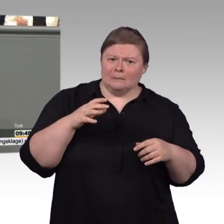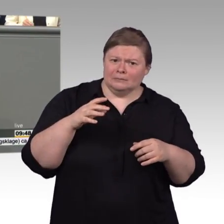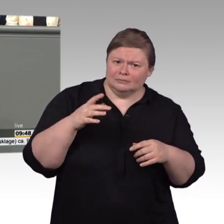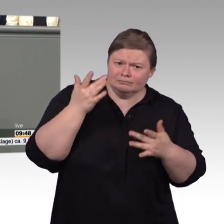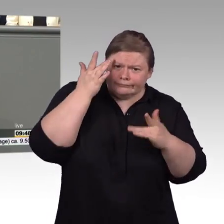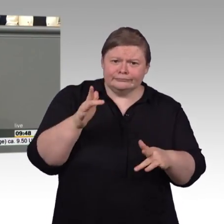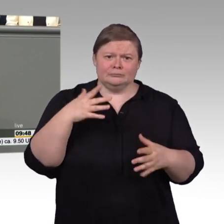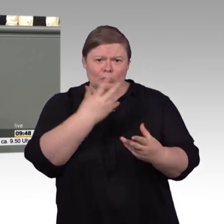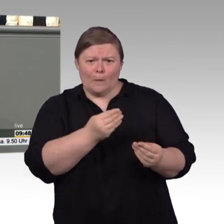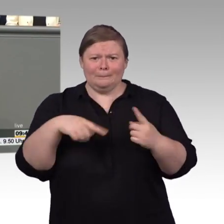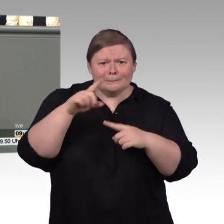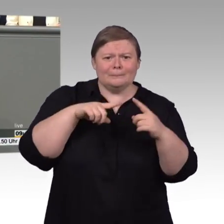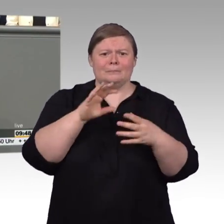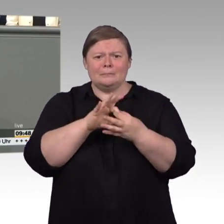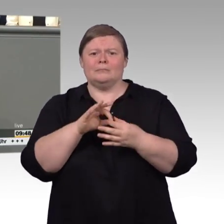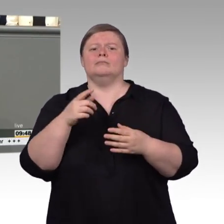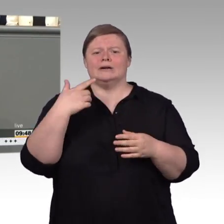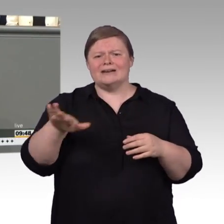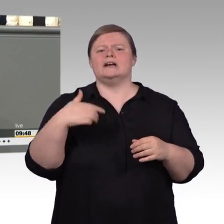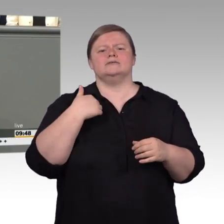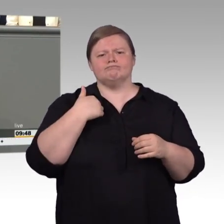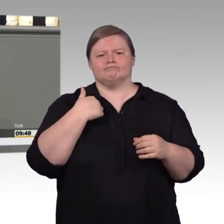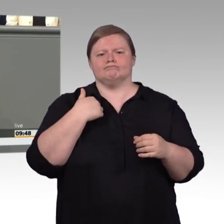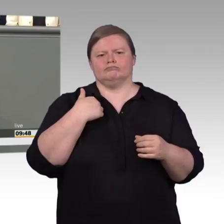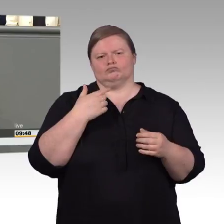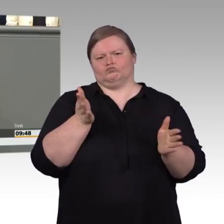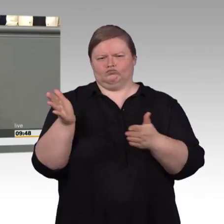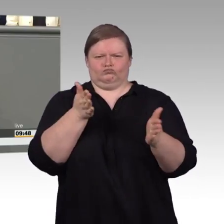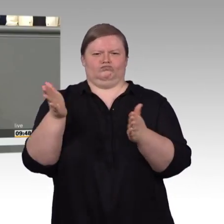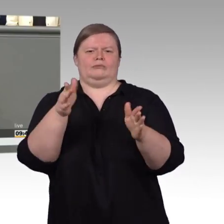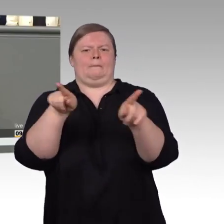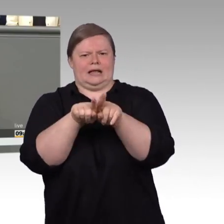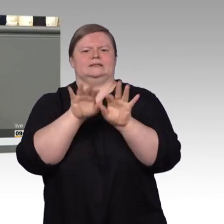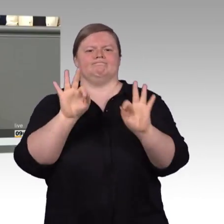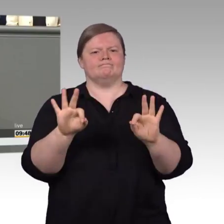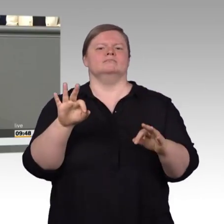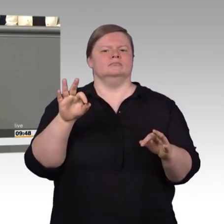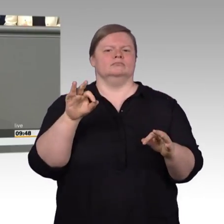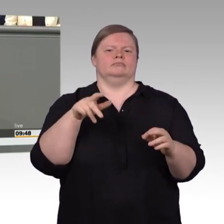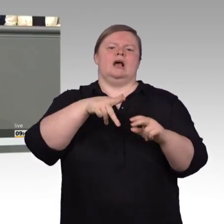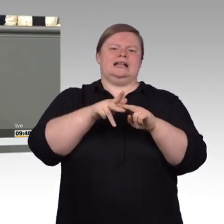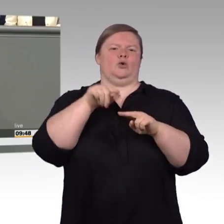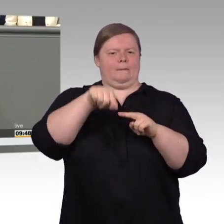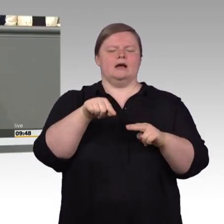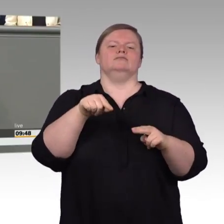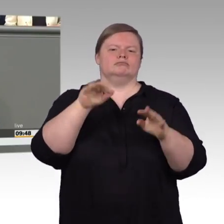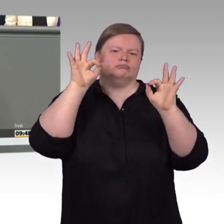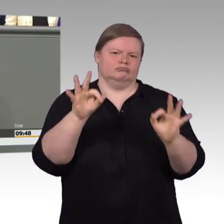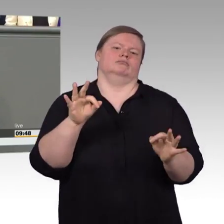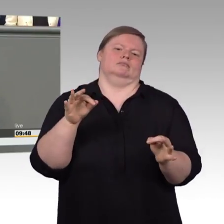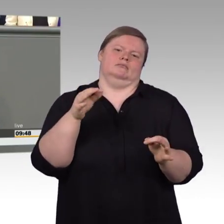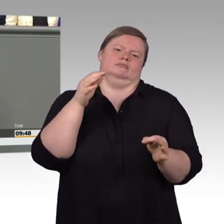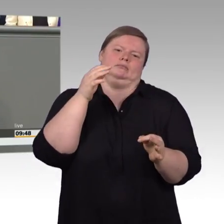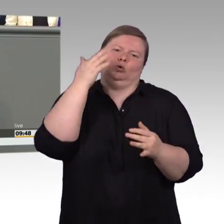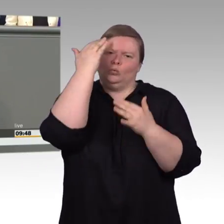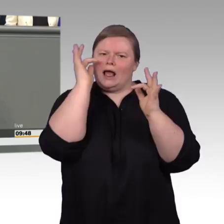haben insbesondere den Instanzenzug verkürzt, was wesentlich ist, um schneller zum Bundesgerichtshof zu kommen und Grundsatzentscheidungen zu erhalten. Wir haben die Anmeldung